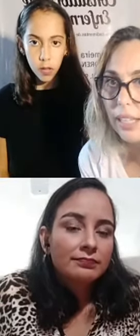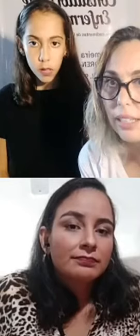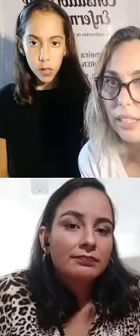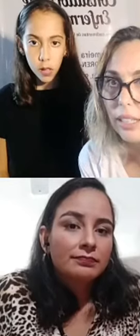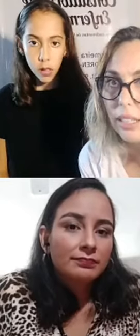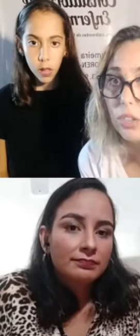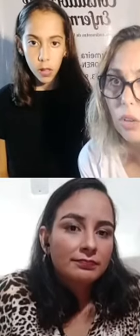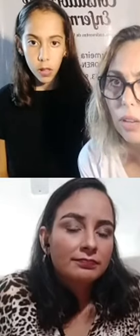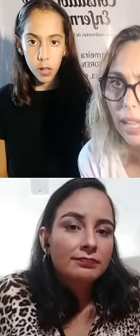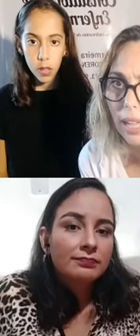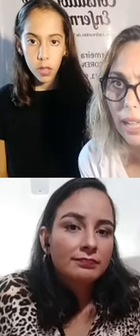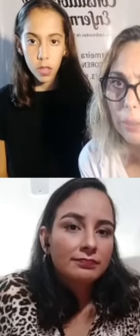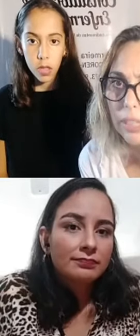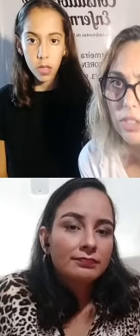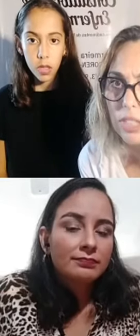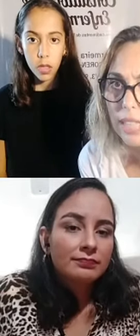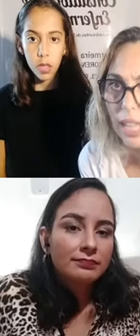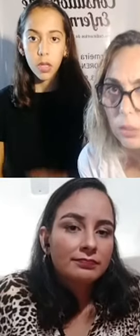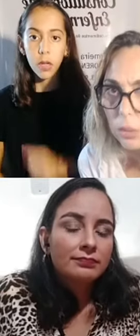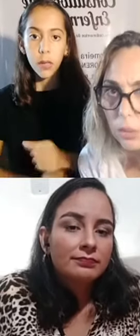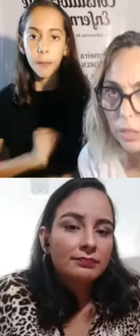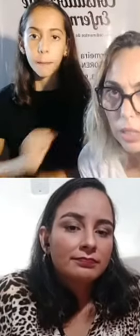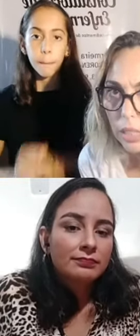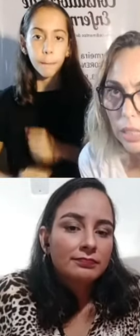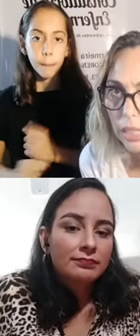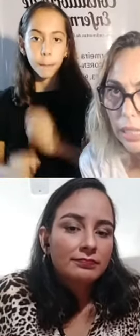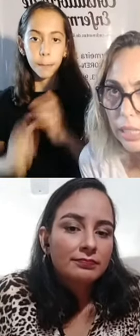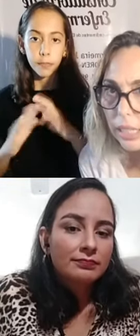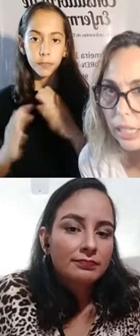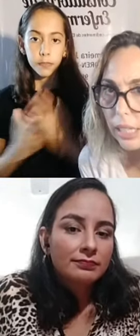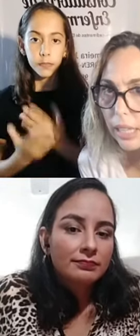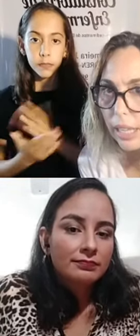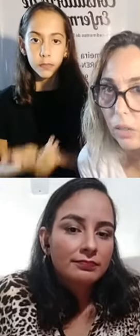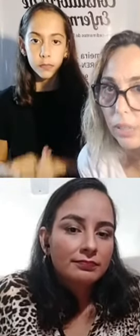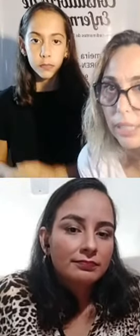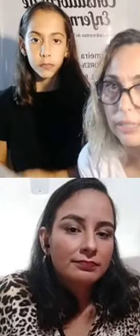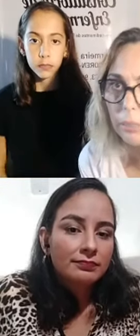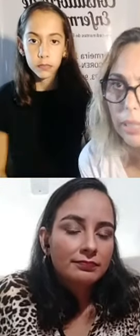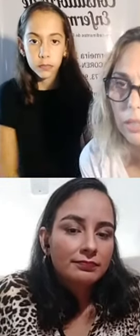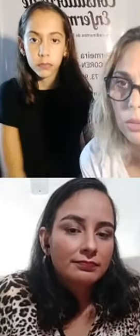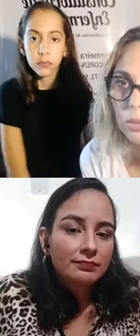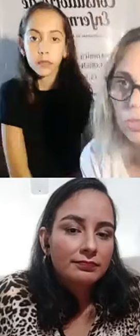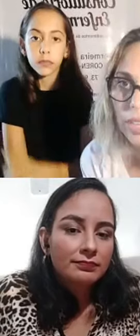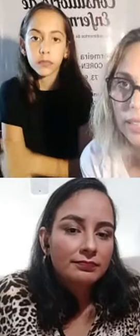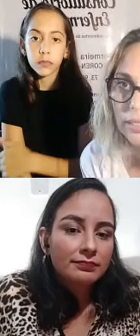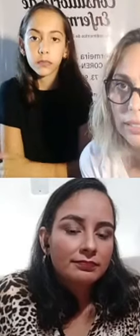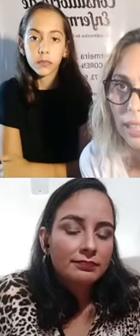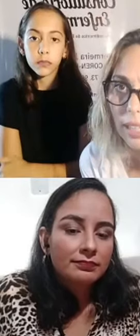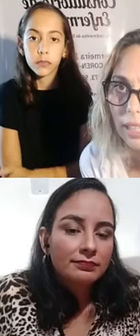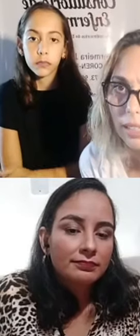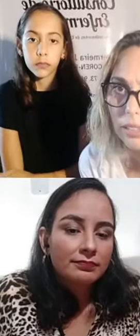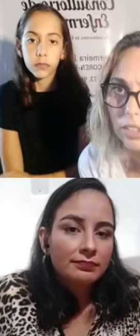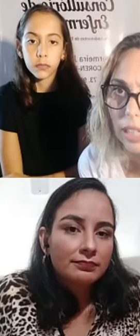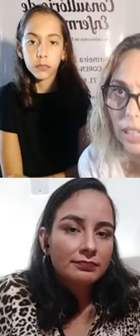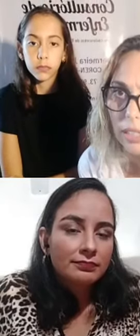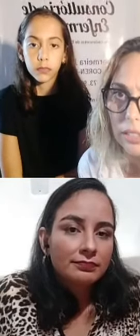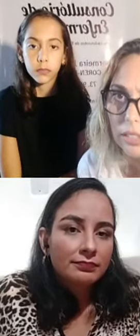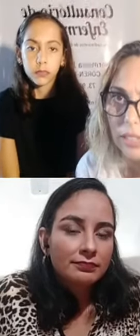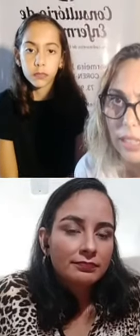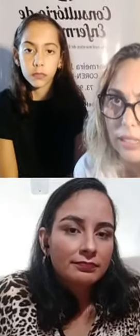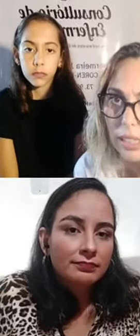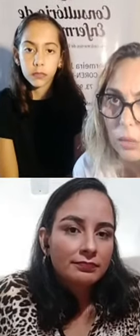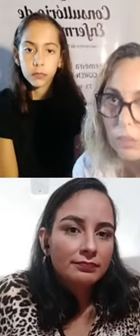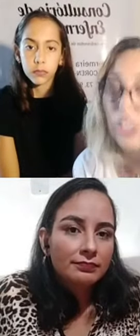avançar em ano escolar, aprendizado e reconhecimento já está